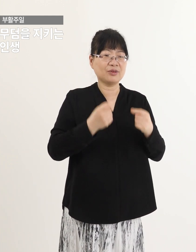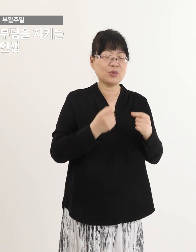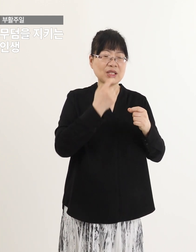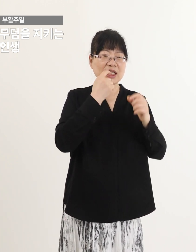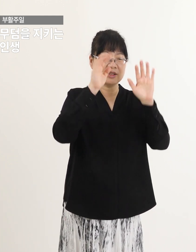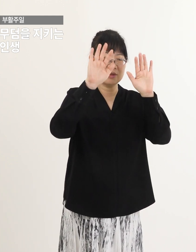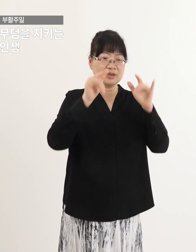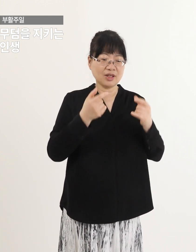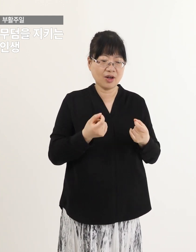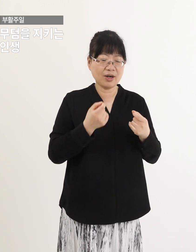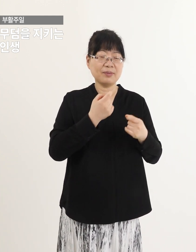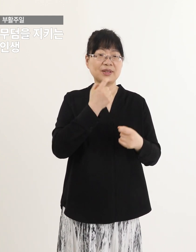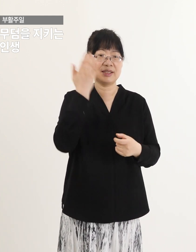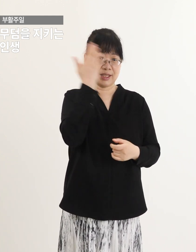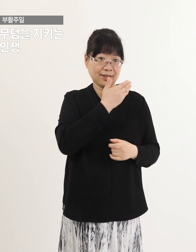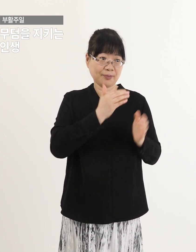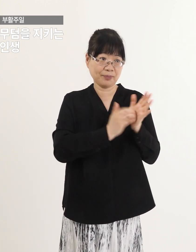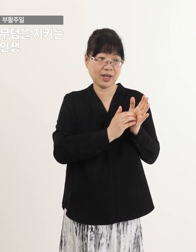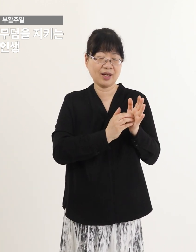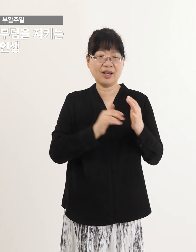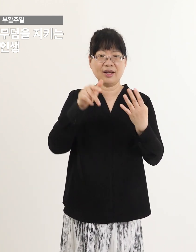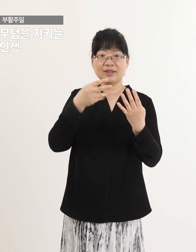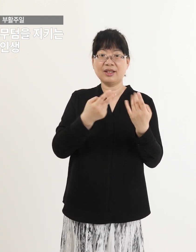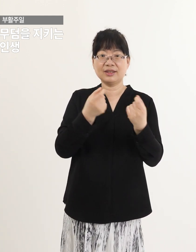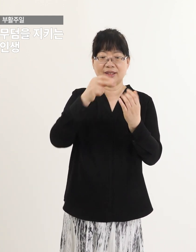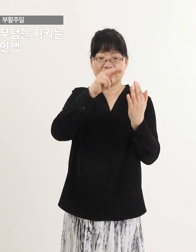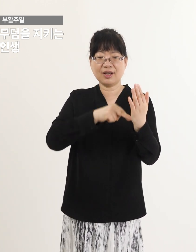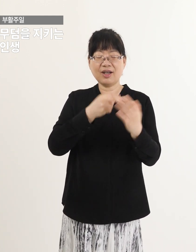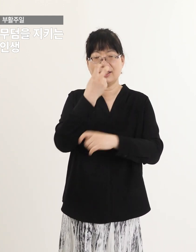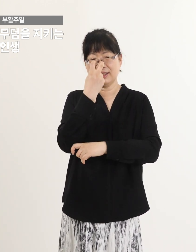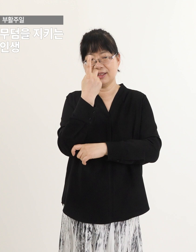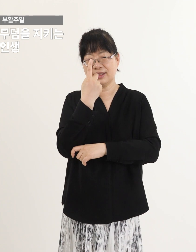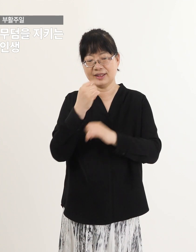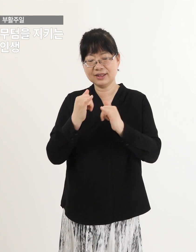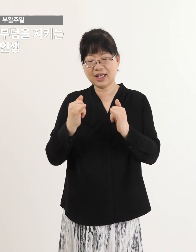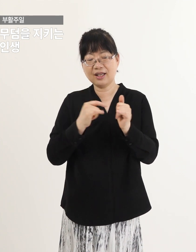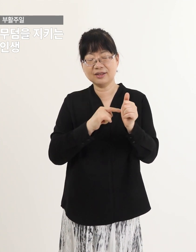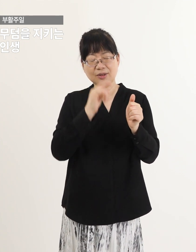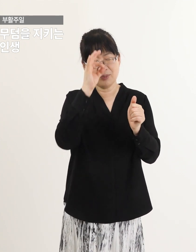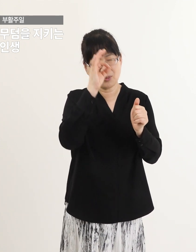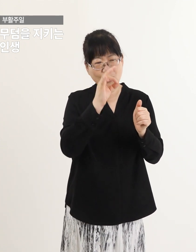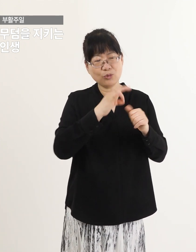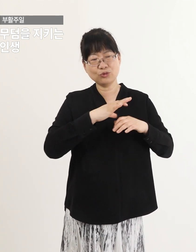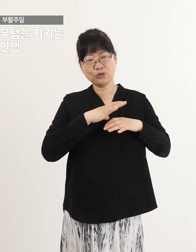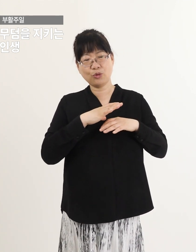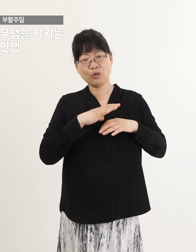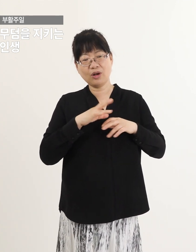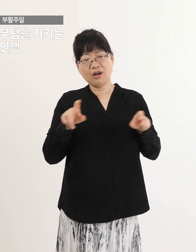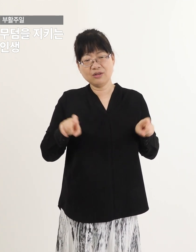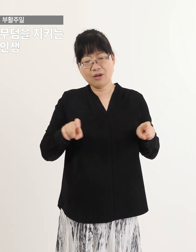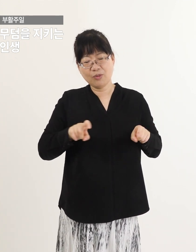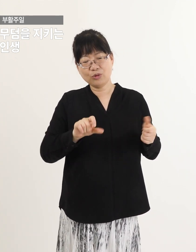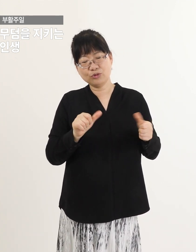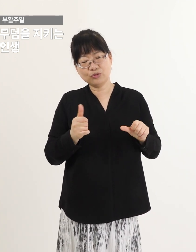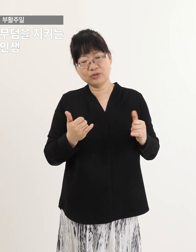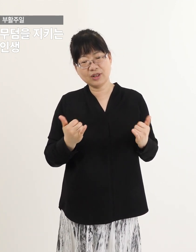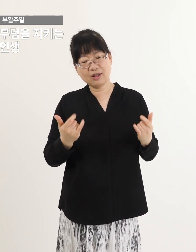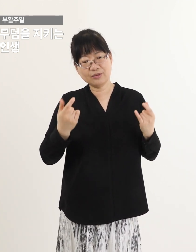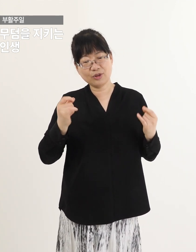같이 읽읍시다. 시작. 지키던 자들이 그를 무서워하며 떨며 죽은 사람과 같이 되었더라.